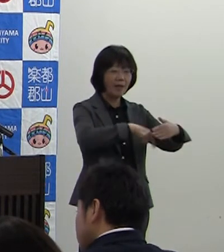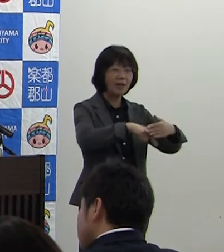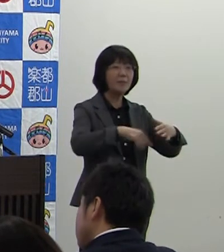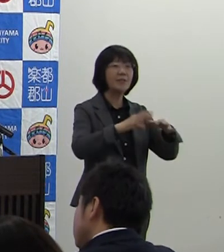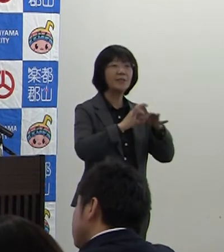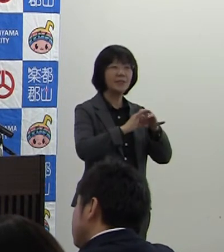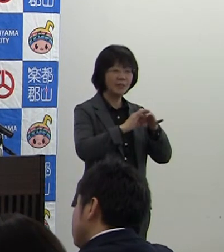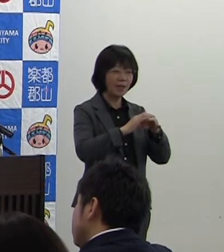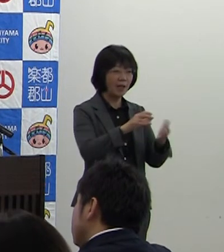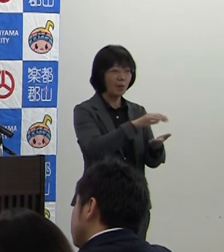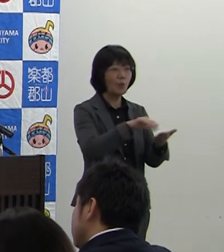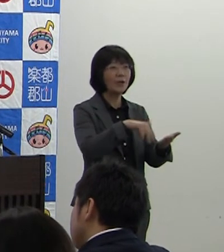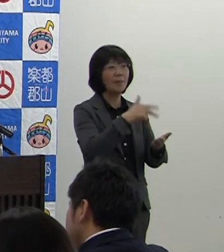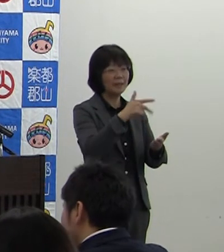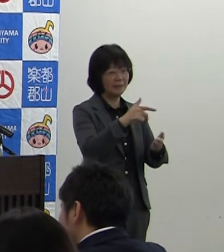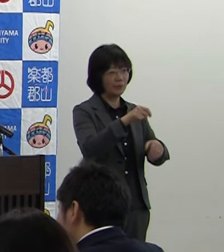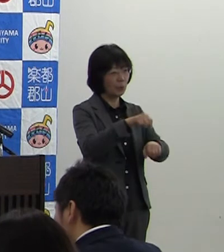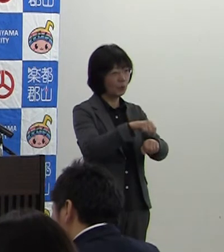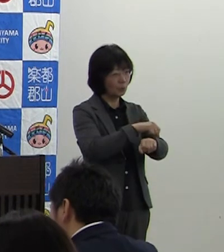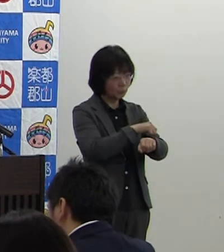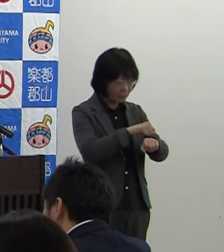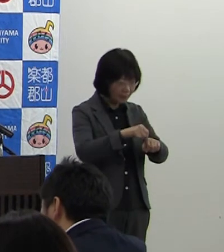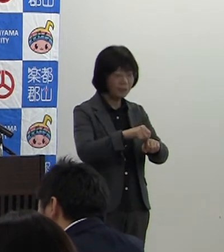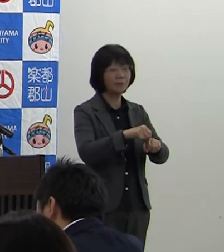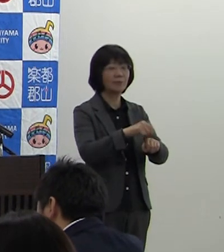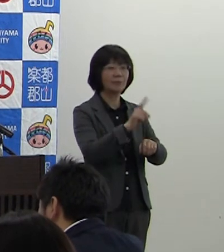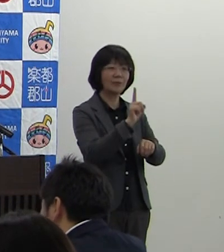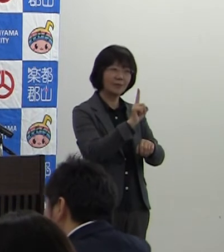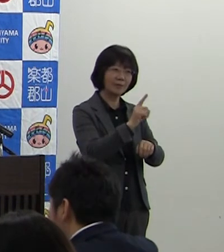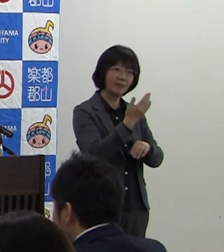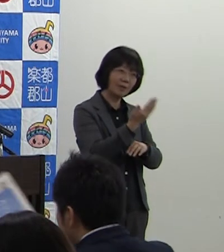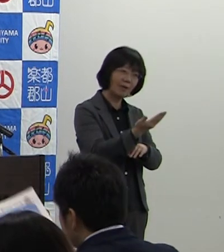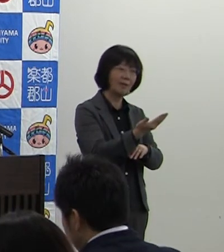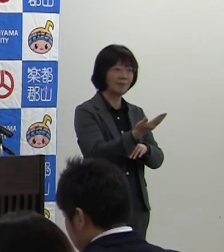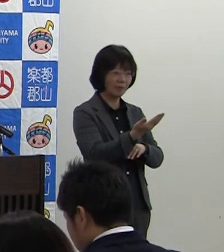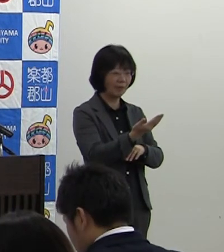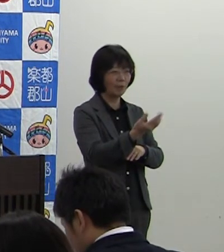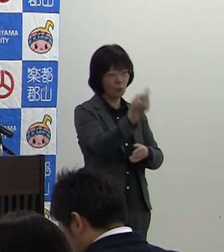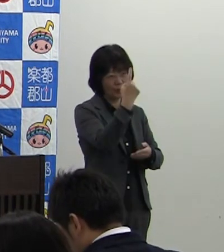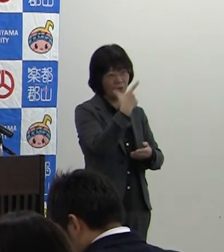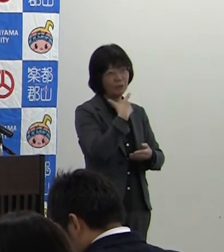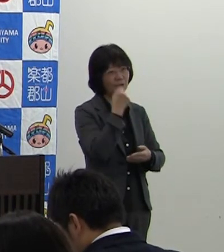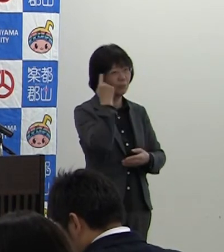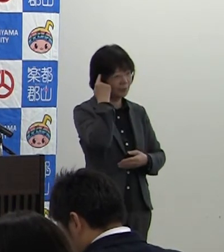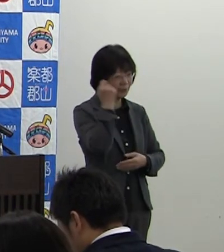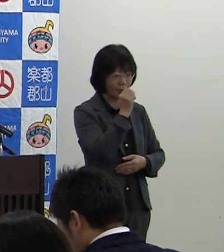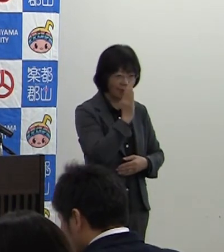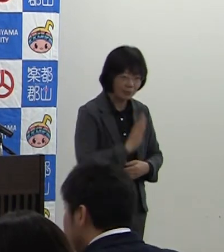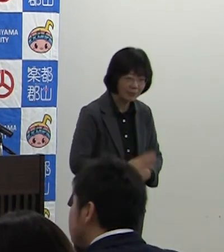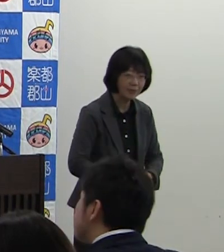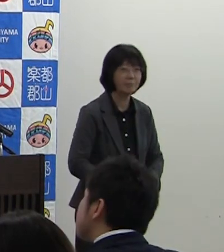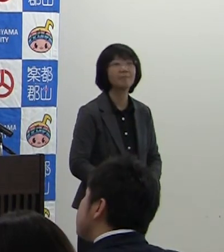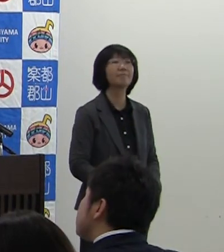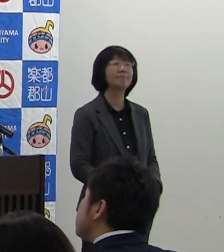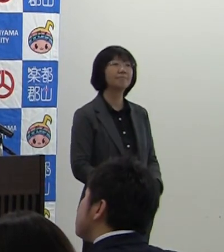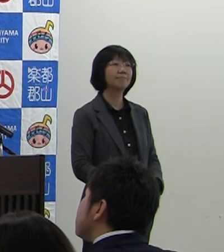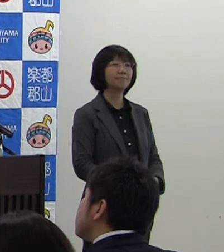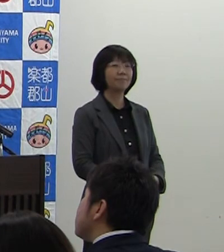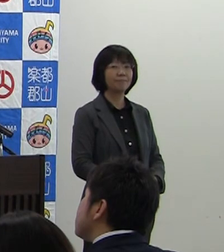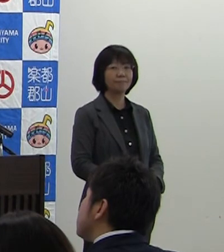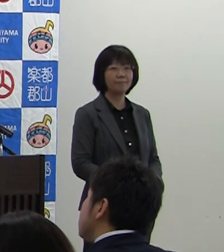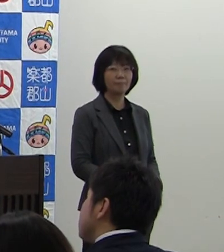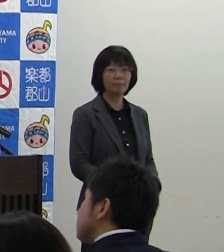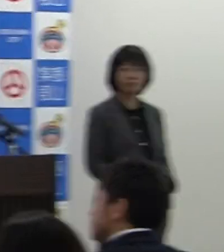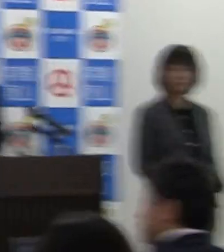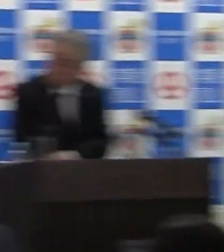山市ならではのものがあるとするならばどれなのか教えていただきたいと思います。よろしくお願いいたします。 はい、